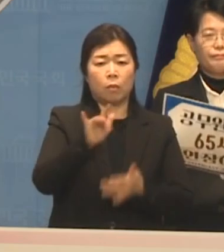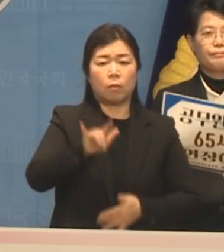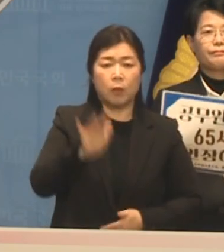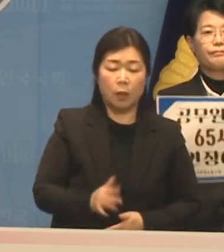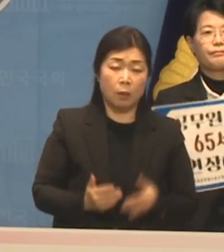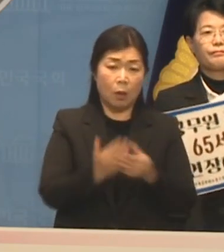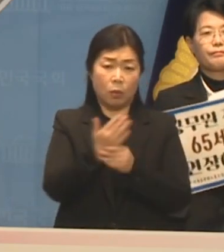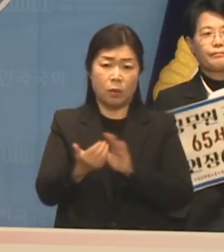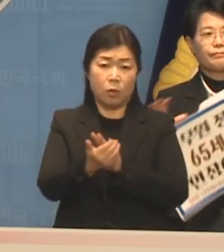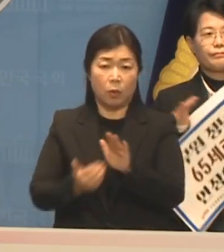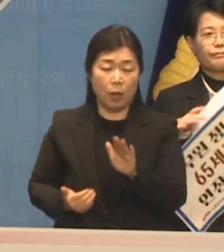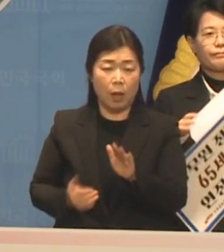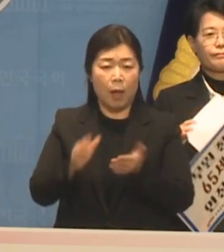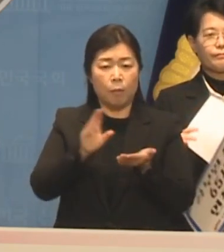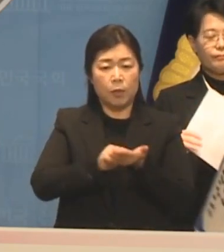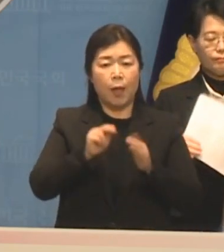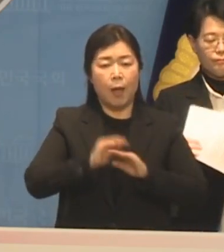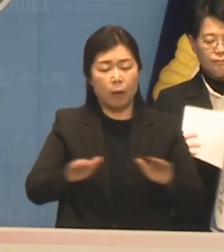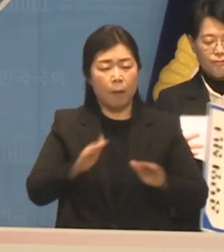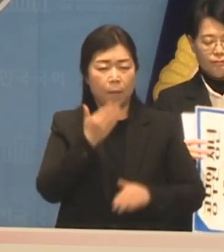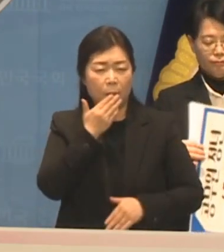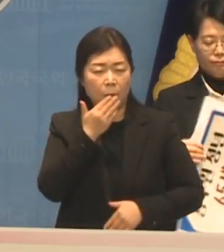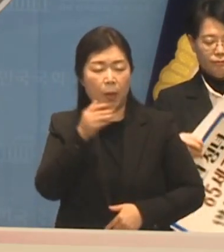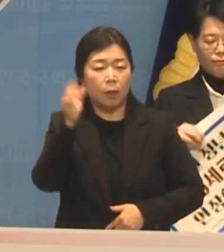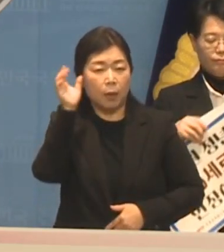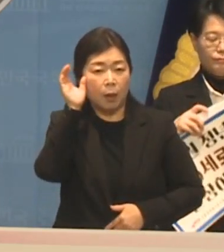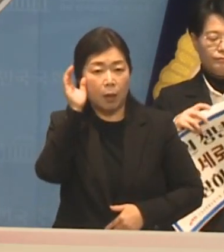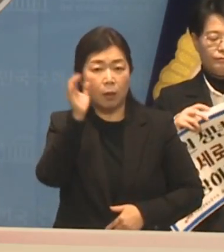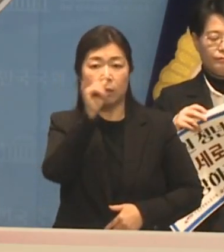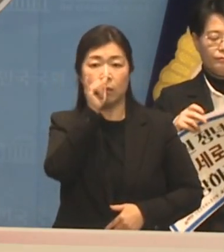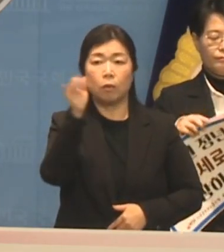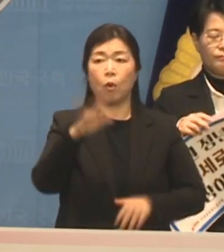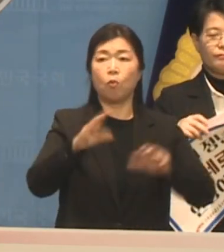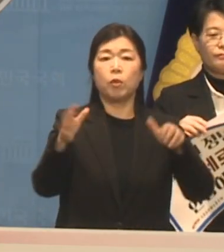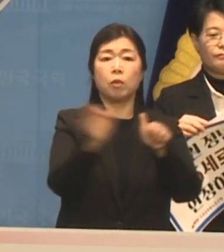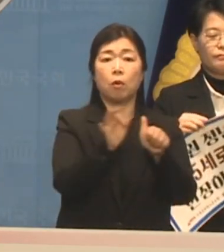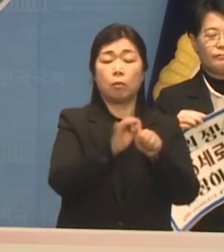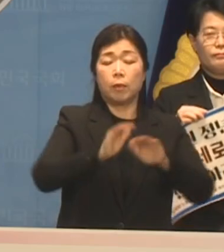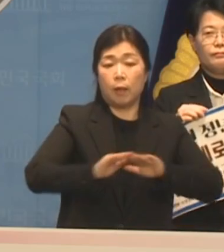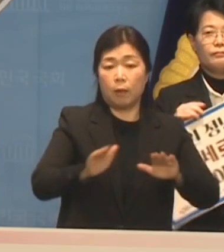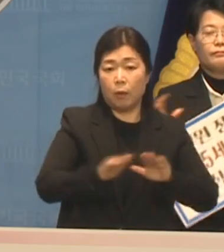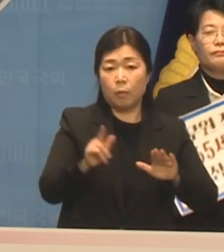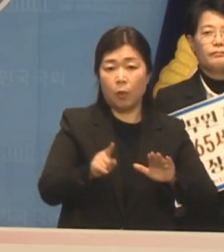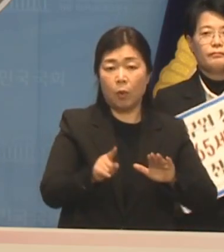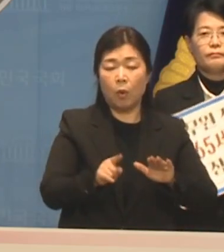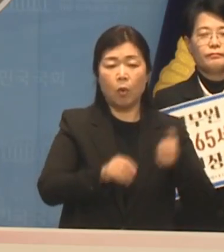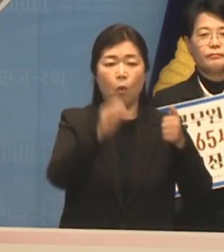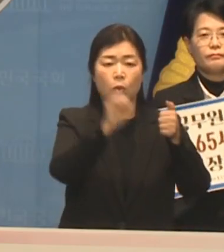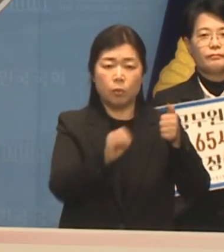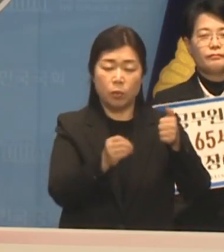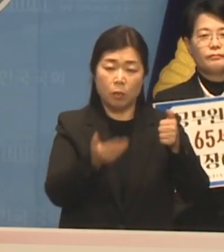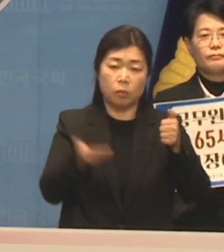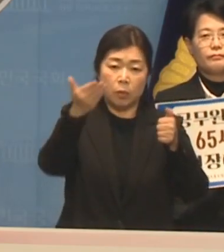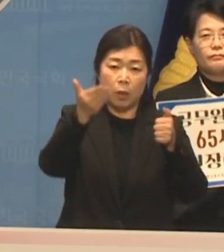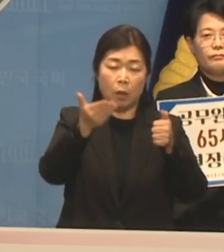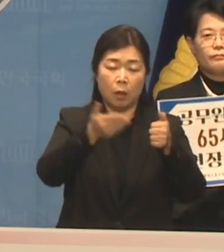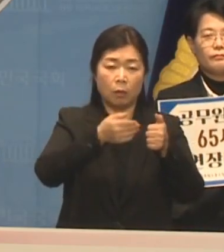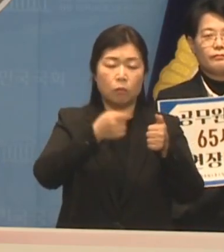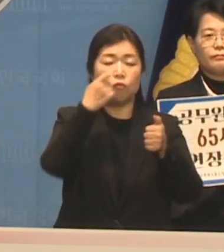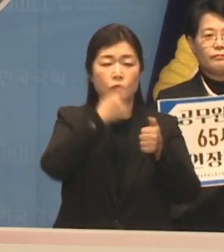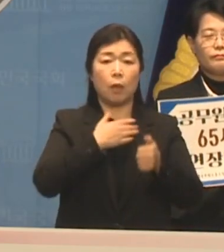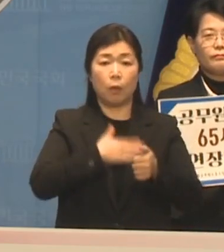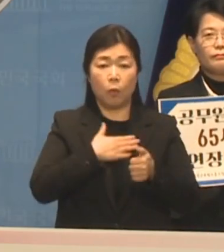발생하기 전에 해소 대책이 나올 것이라 믿었고 국민연금 소득 대체율이 50%로 상향될 거라